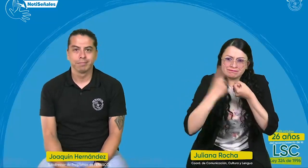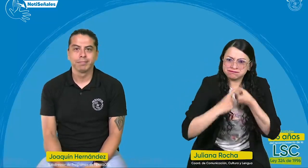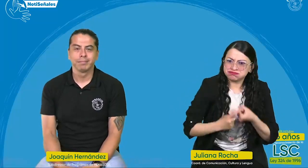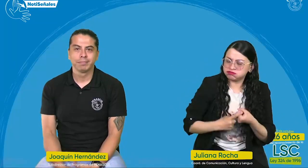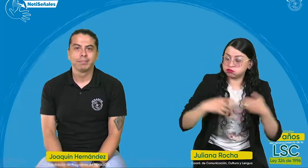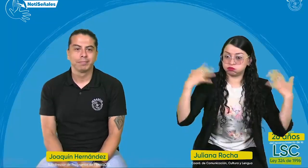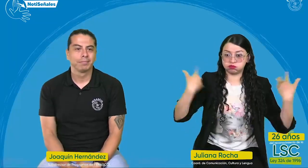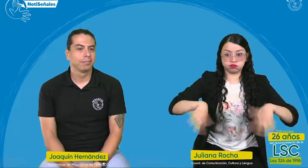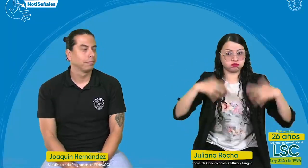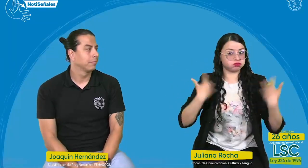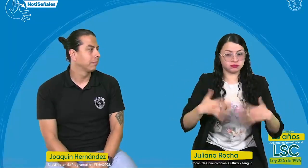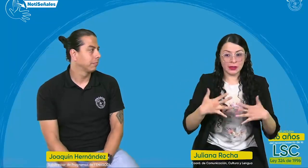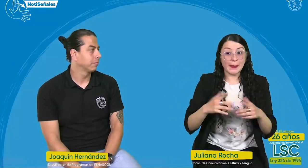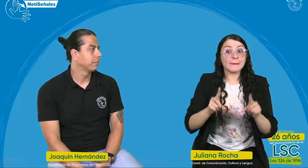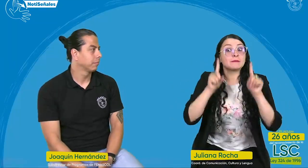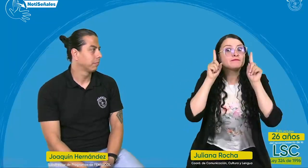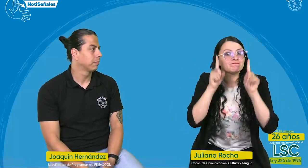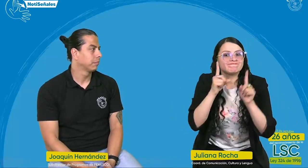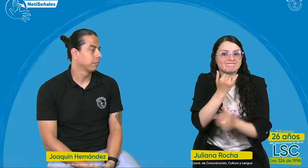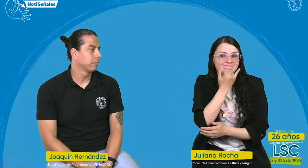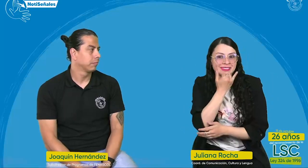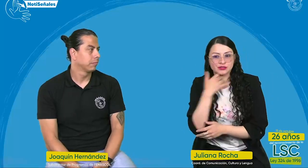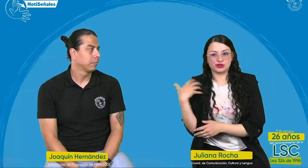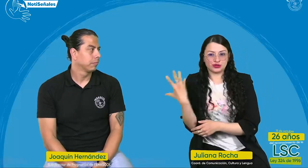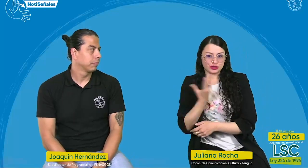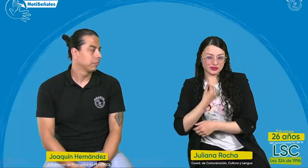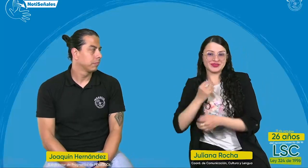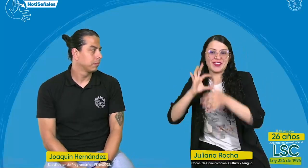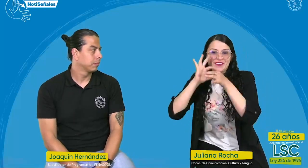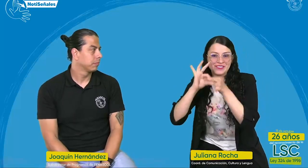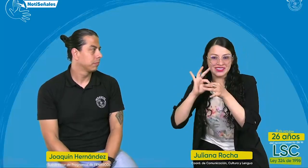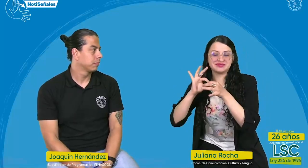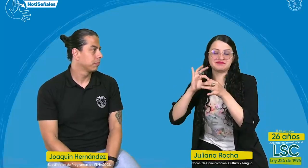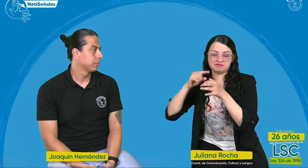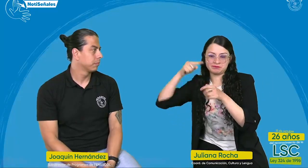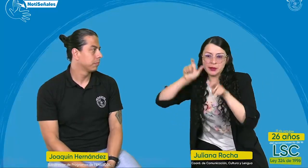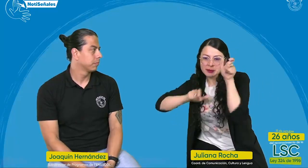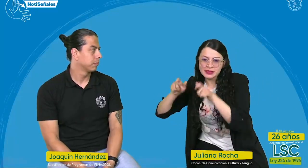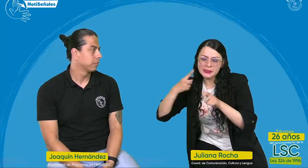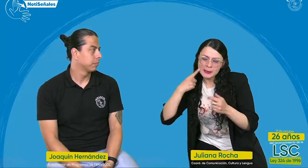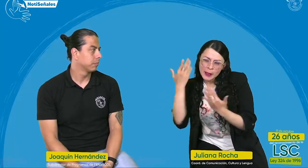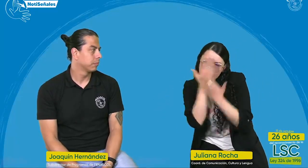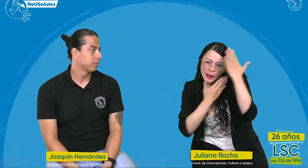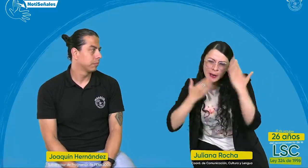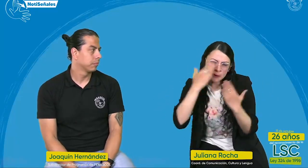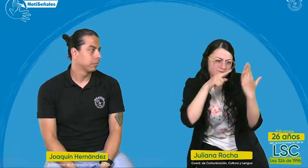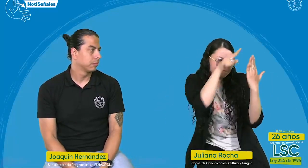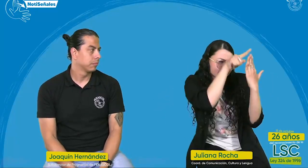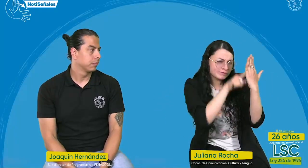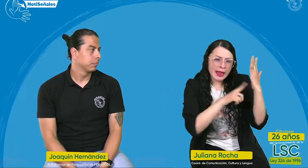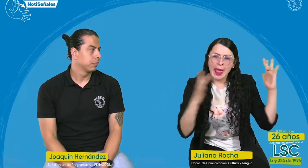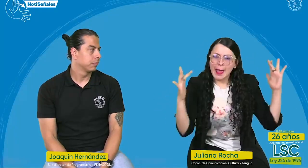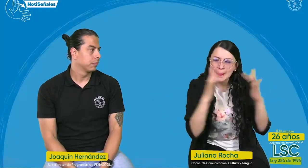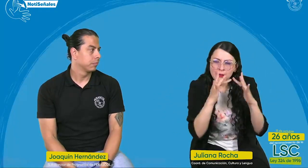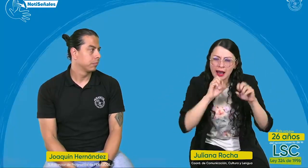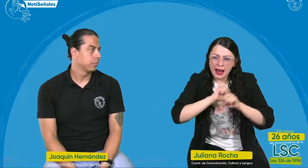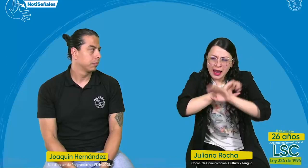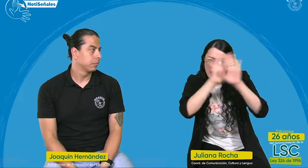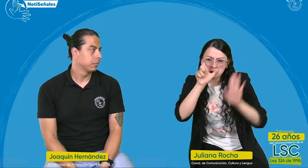que están muy interesados en participar pero nosotros desde fenas call Pues también tenemos un análisis de las personas